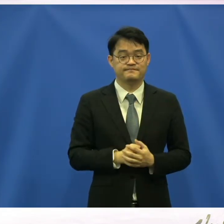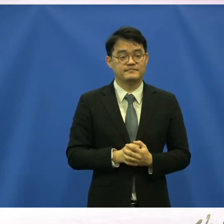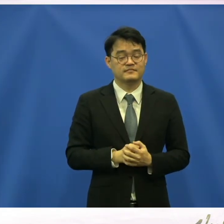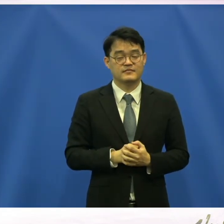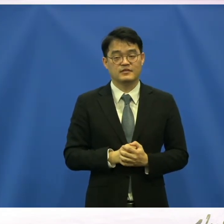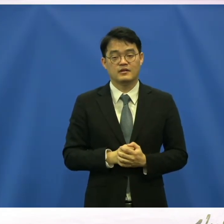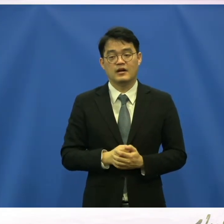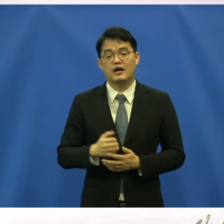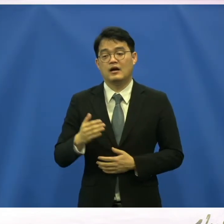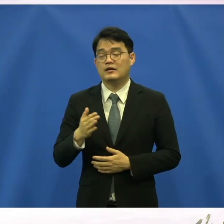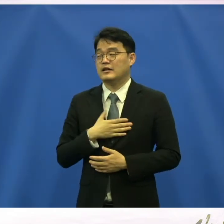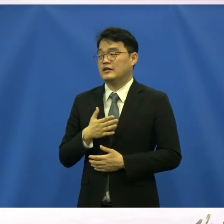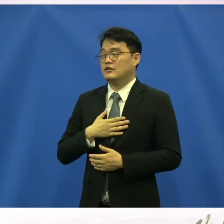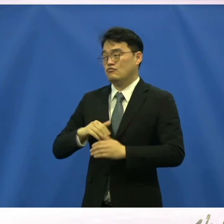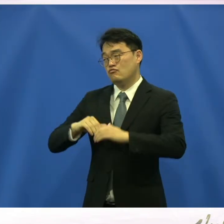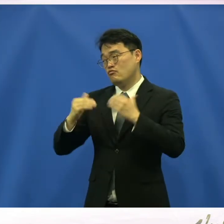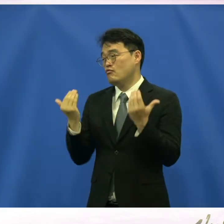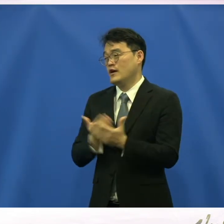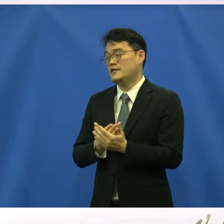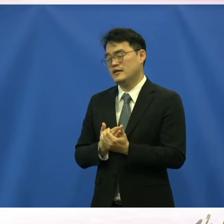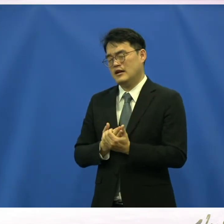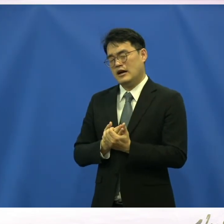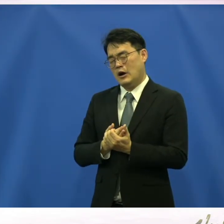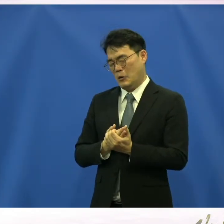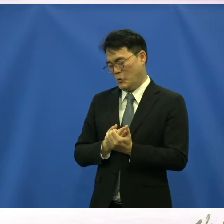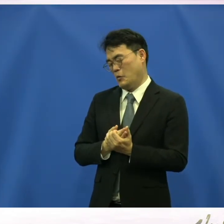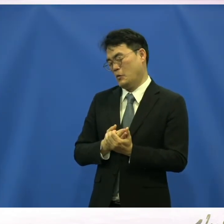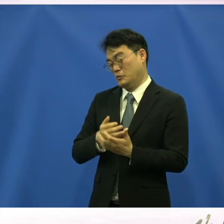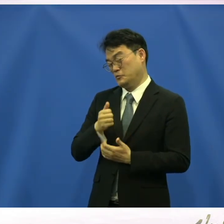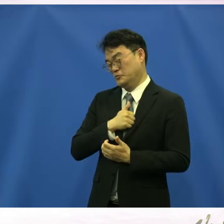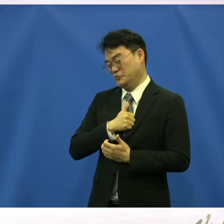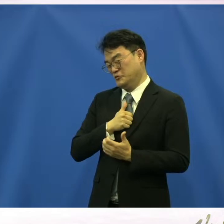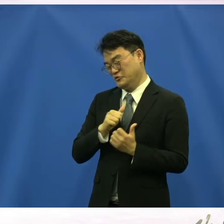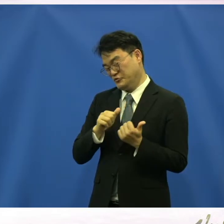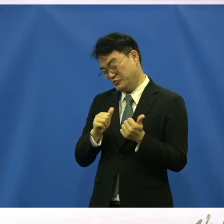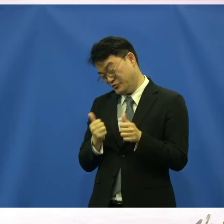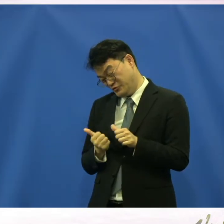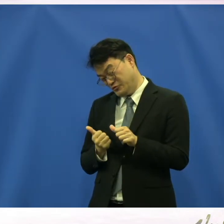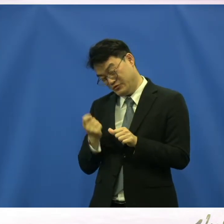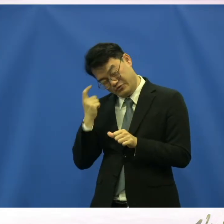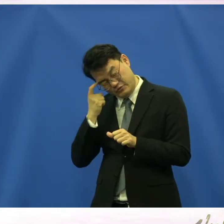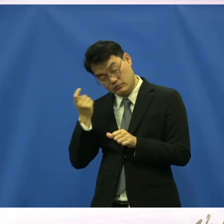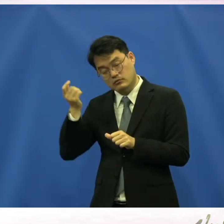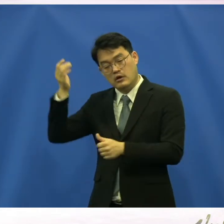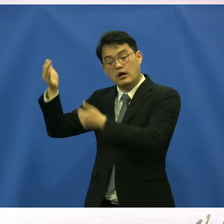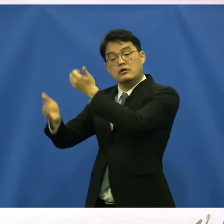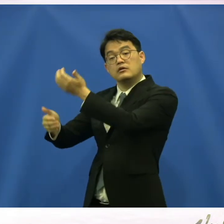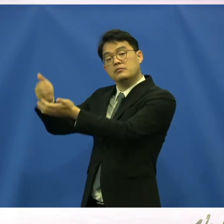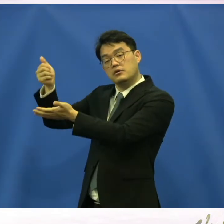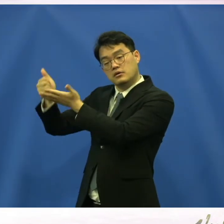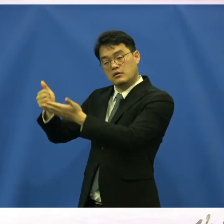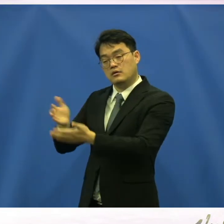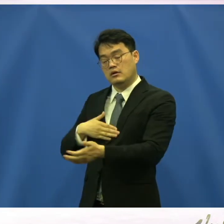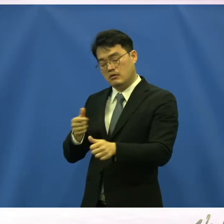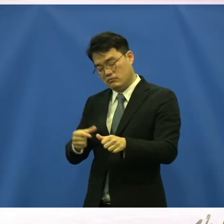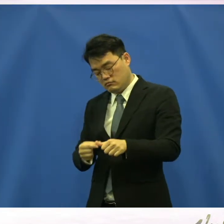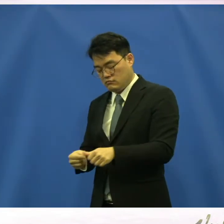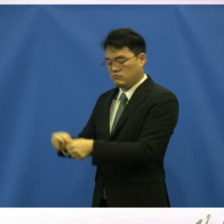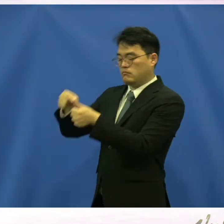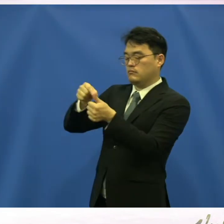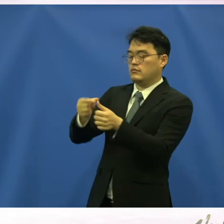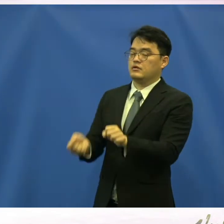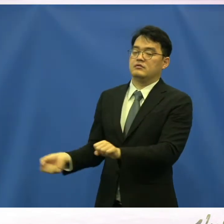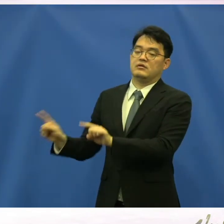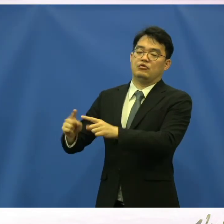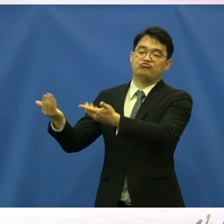죽었다고 생각하는데 하나님이 살려주십니다. 이걸 경험해서 죽음과 부활을 경험해봐야 돼요. 그때 우리가 새롭게